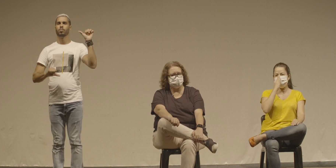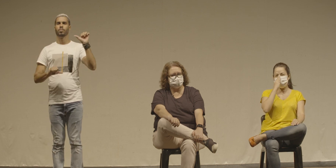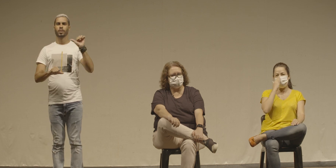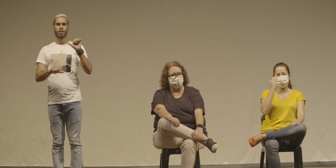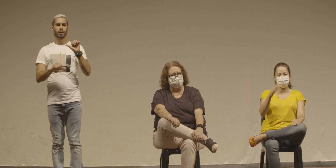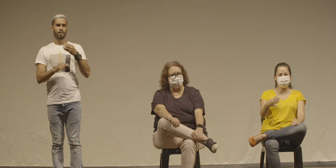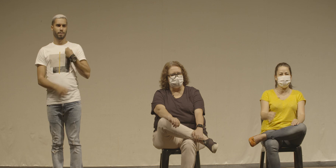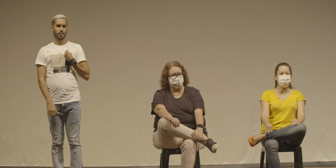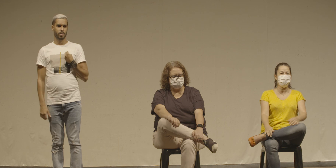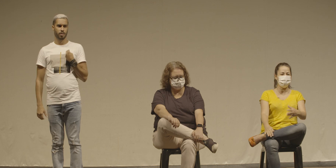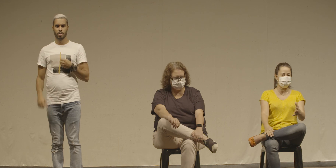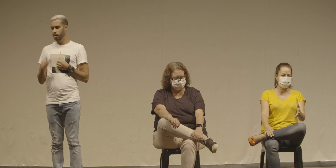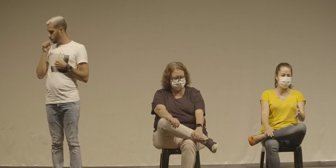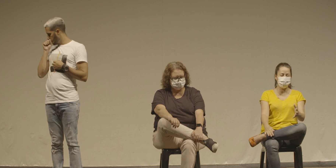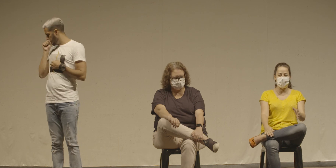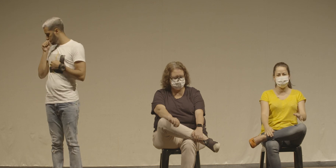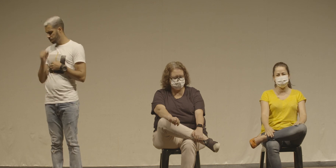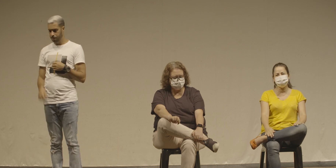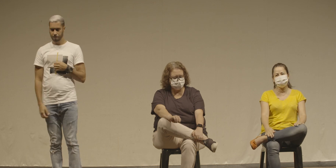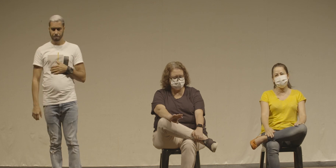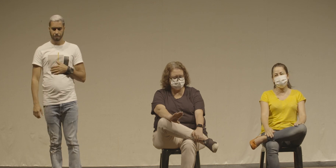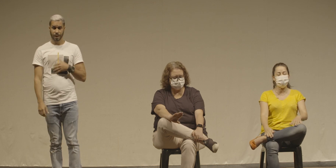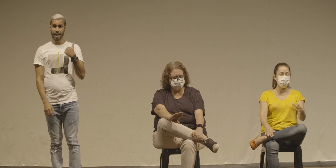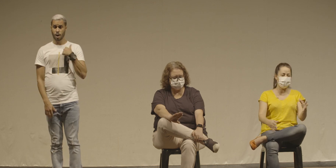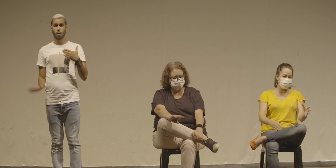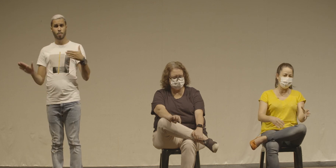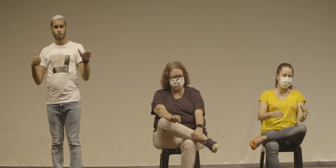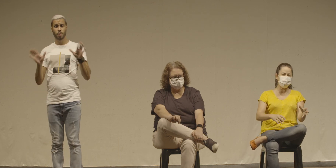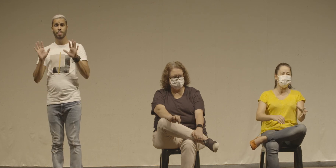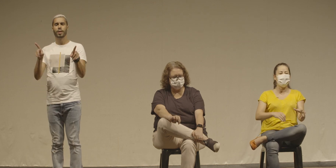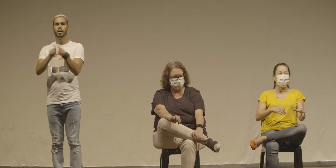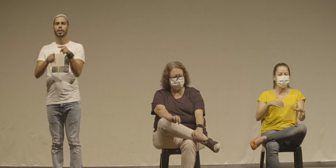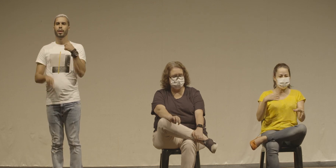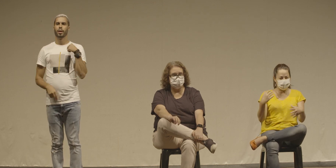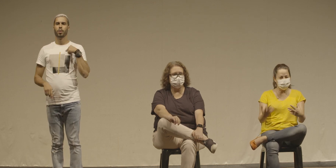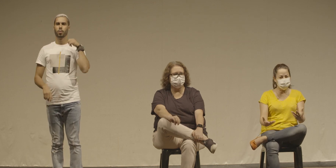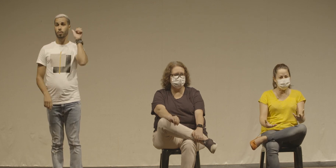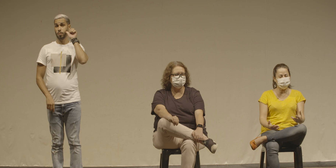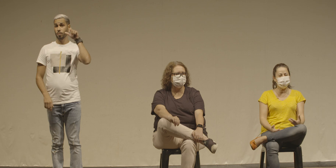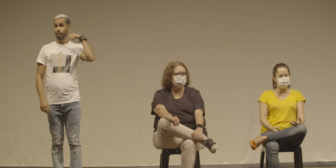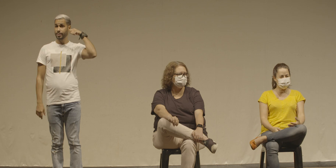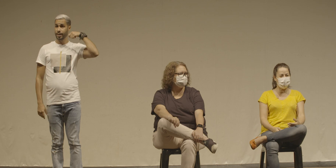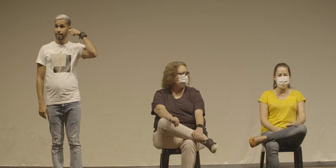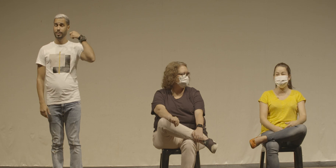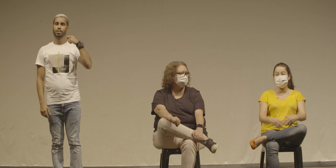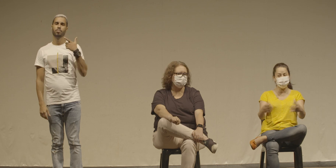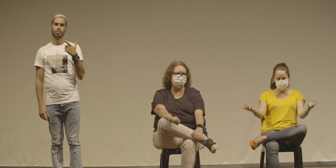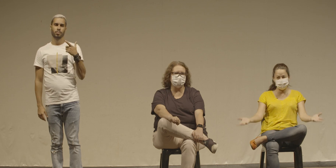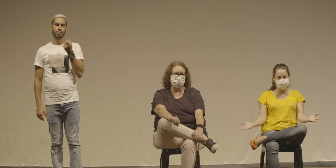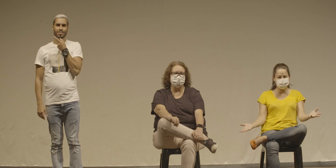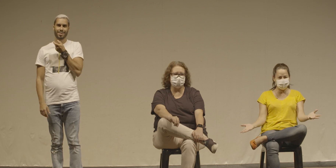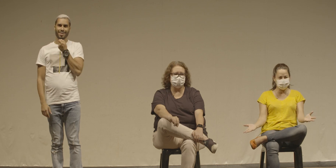Eu sou produtora há muito tempo, mas também sou atriz de teatro, comediante, então eu também acho que o humor transforma.